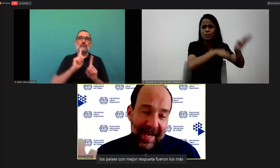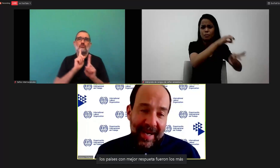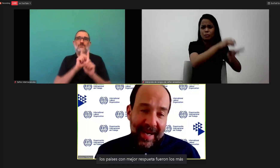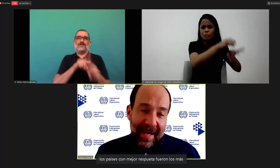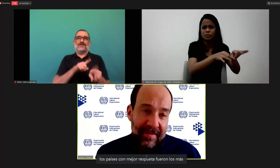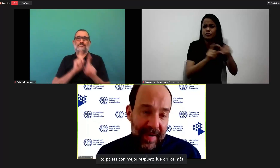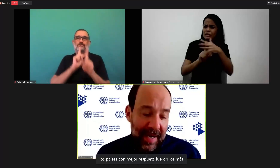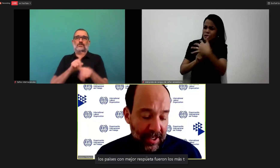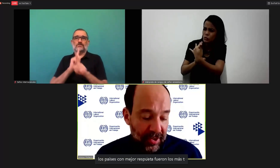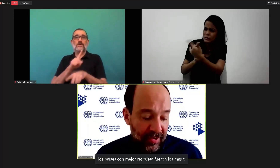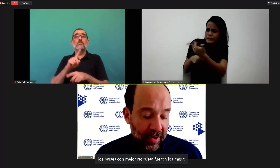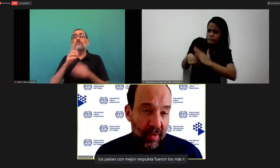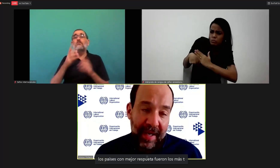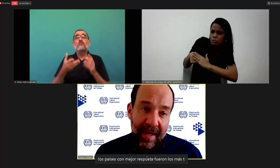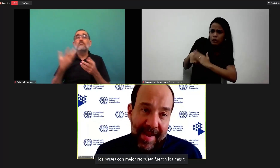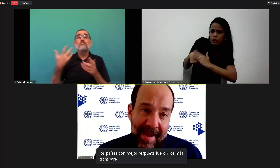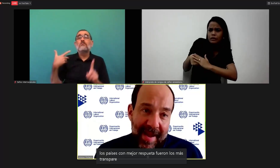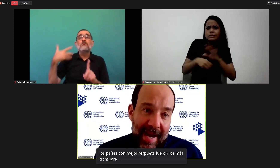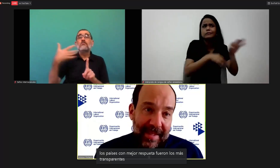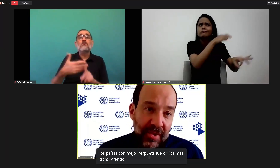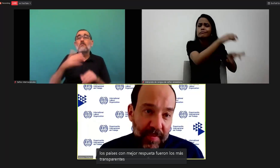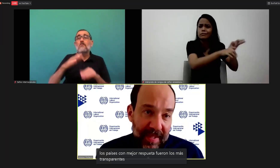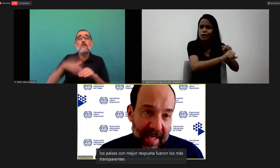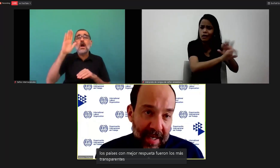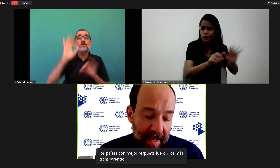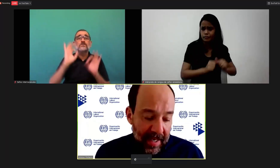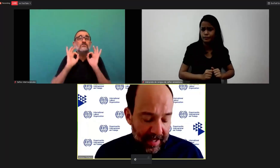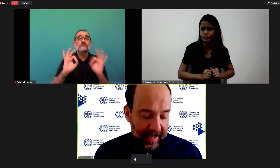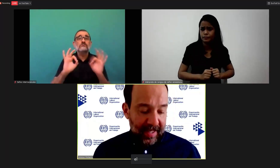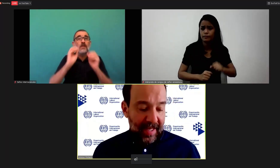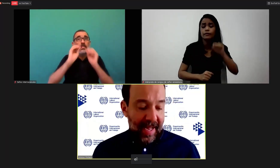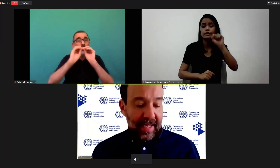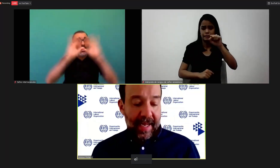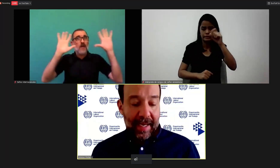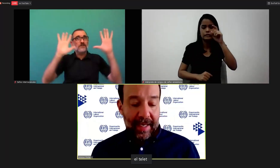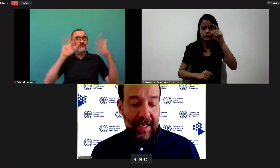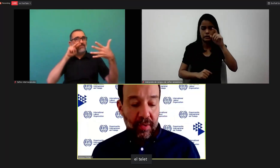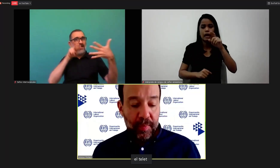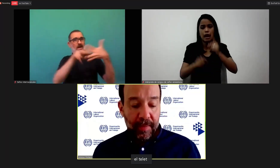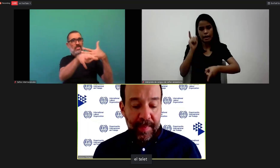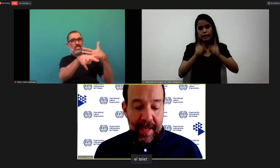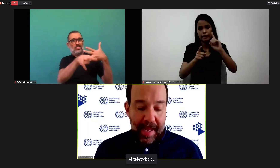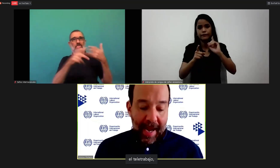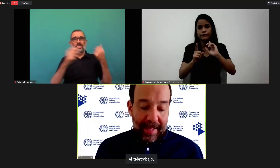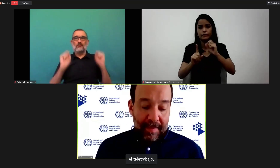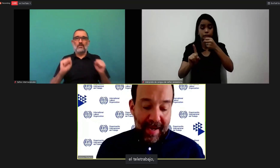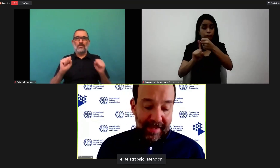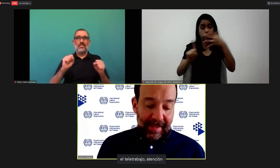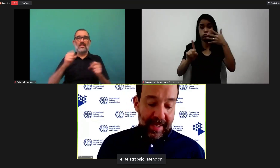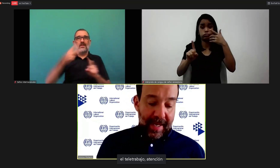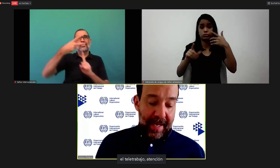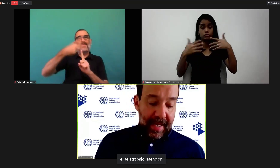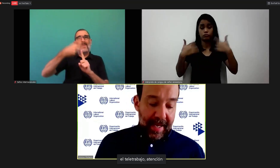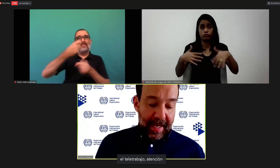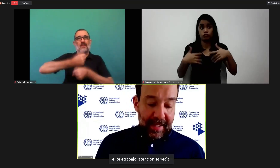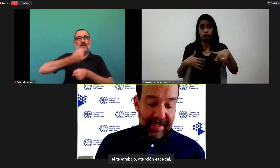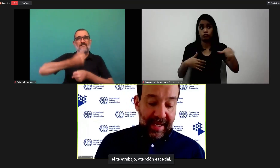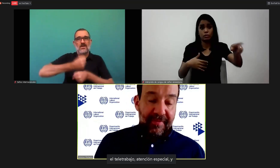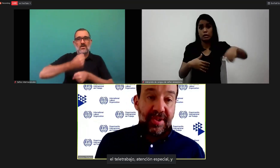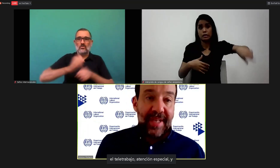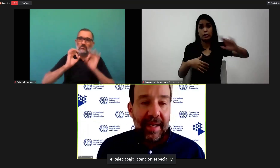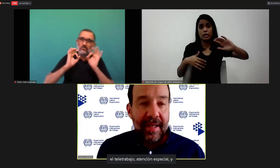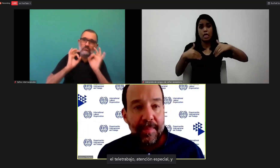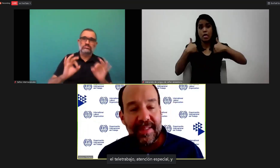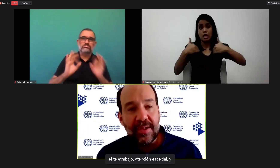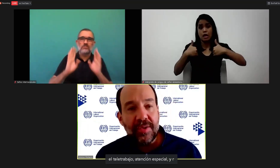como mencioné, es la clave para la reactivación económica. Atención especial tiene que ser dada al grupo, además de